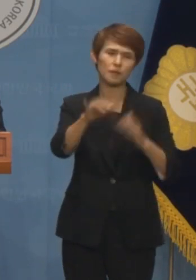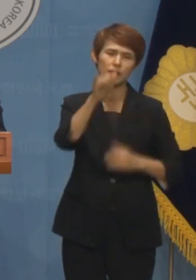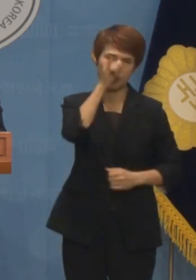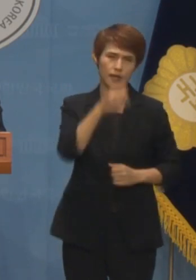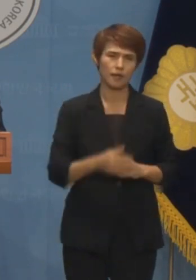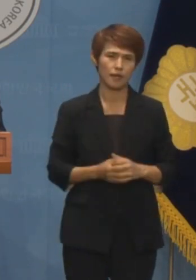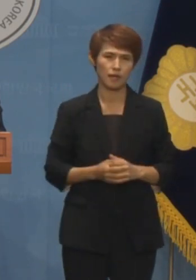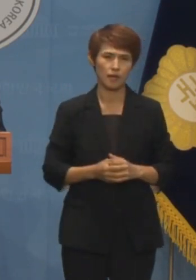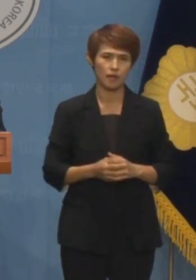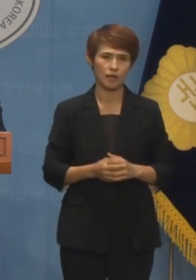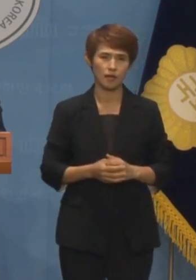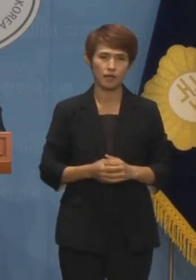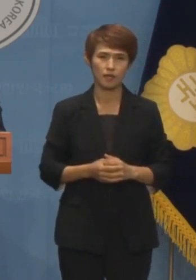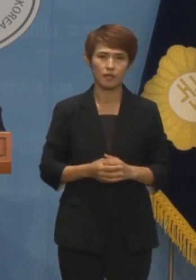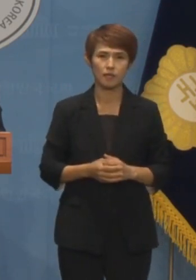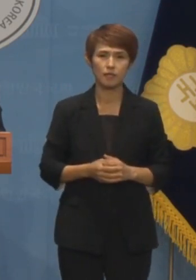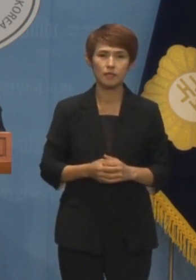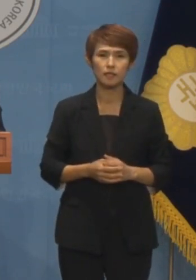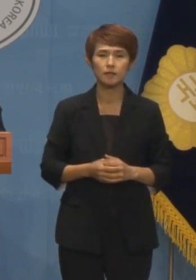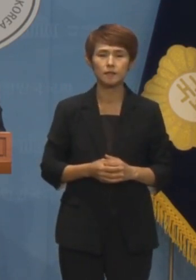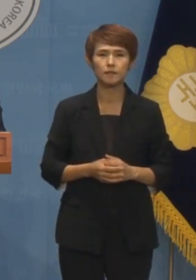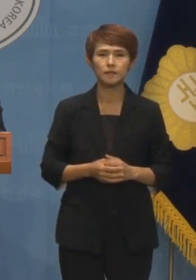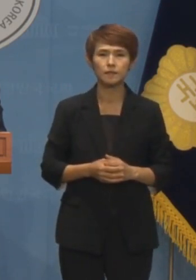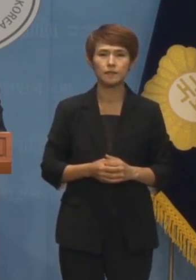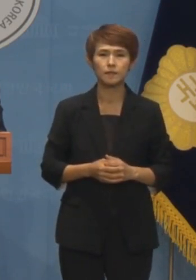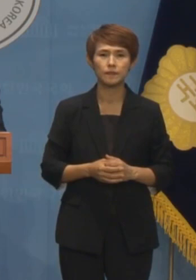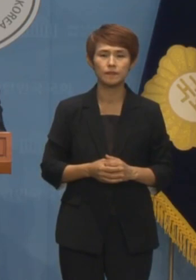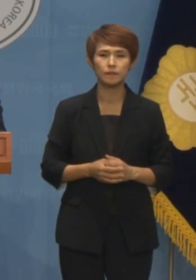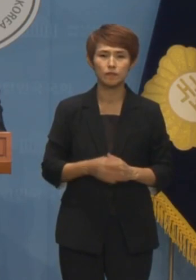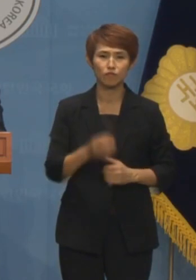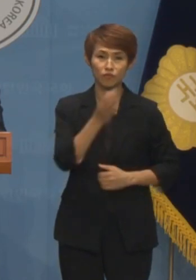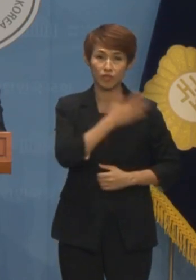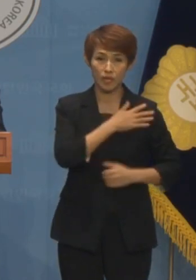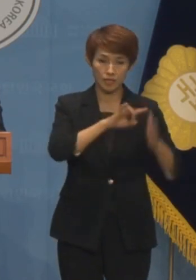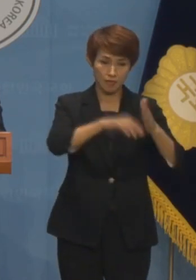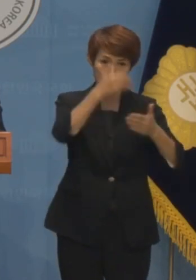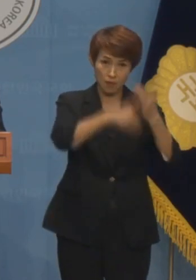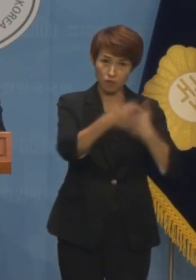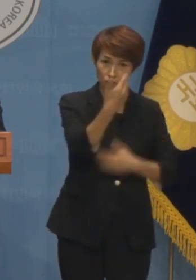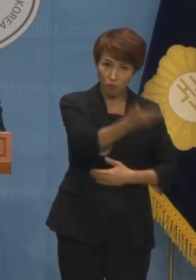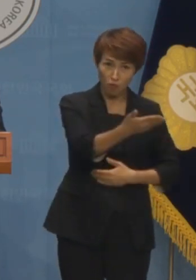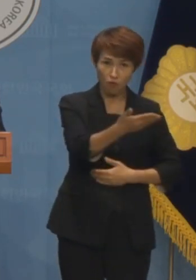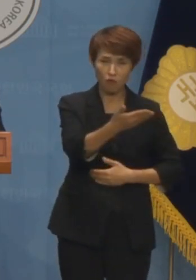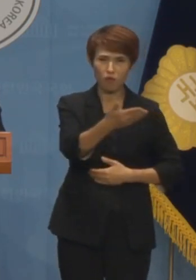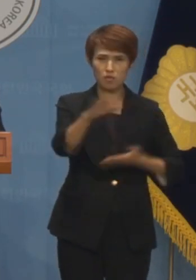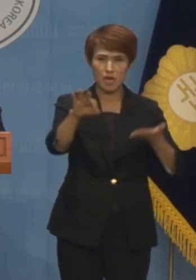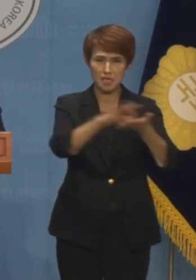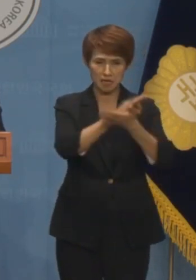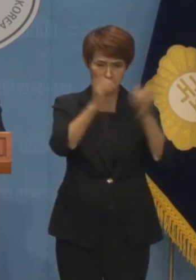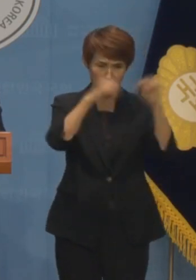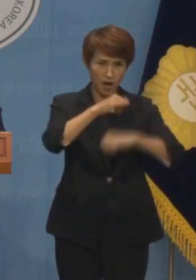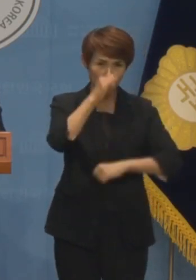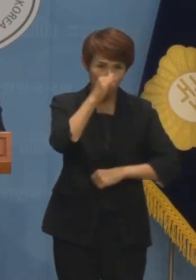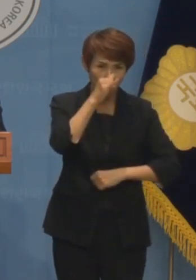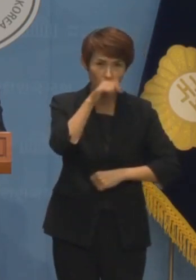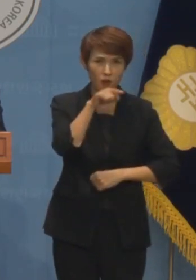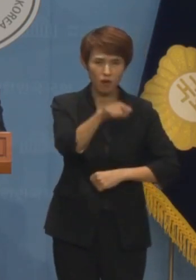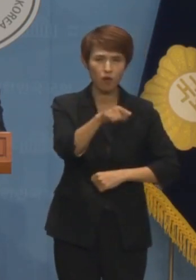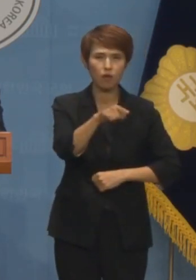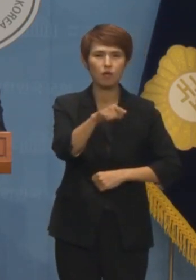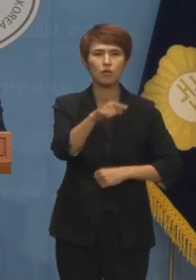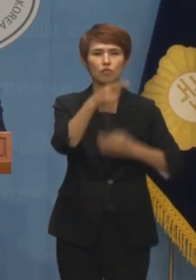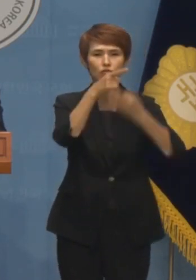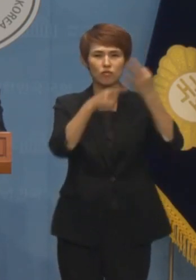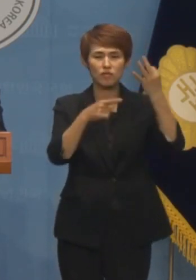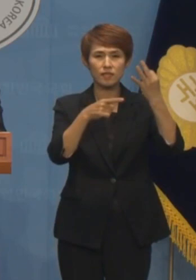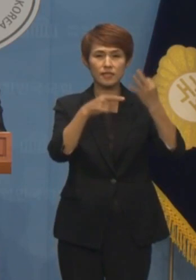그리고 불로소득 공정과세라는 원칙에 입각해서 부자 감세, 재정 파탄, 서민 증세 패키지인 윤석열